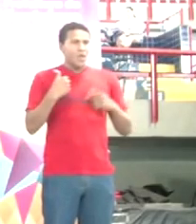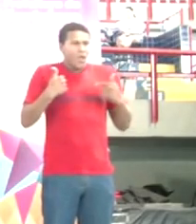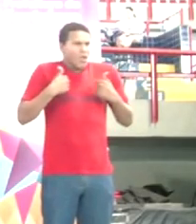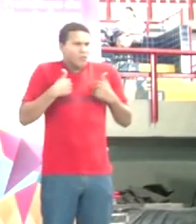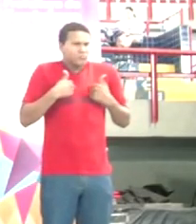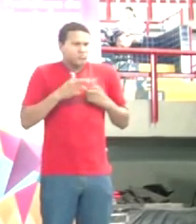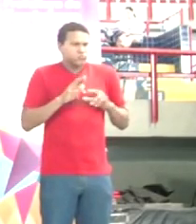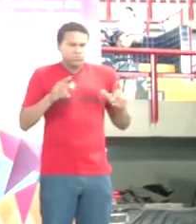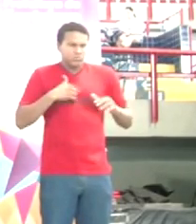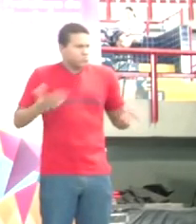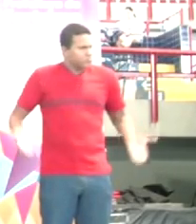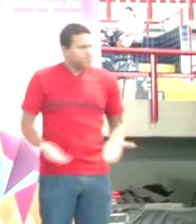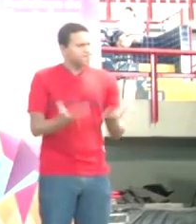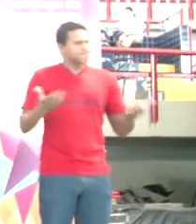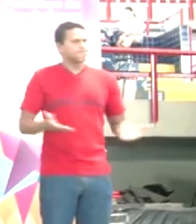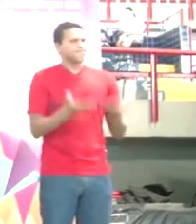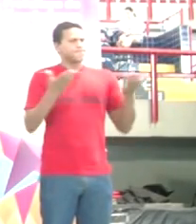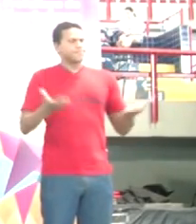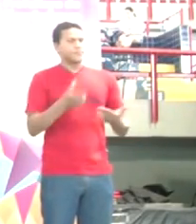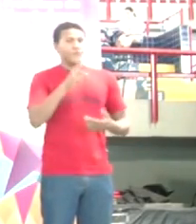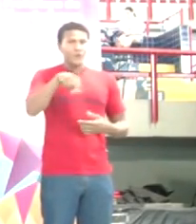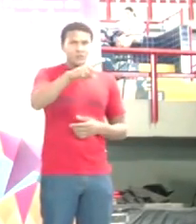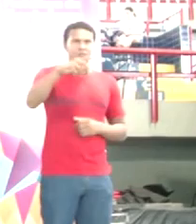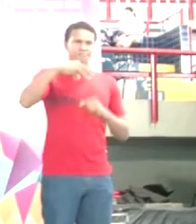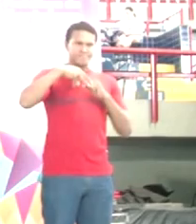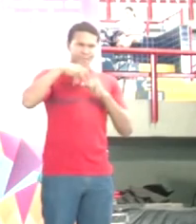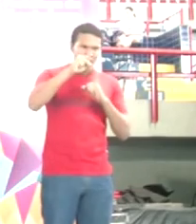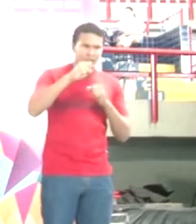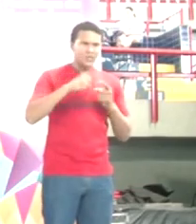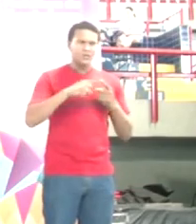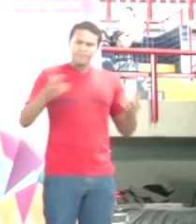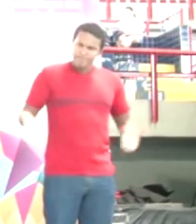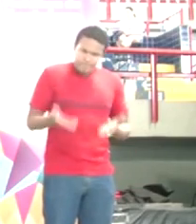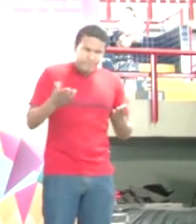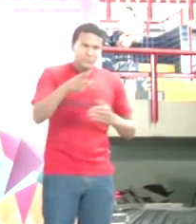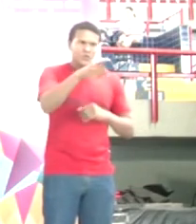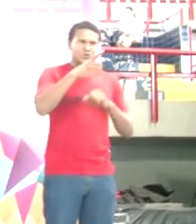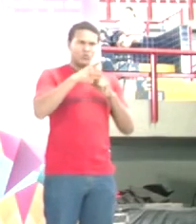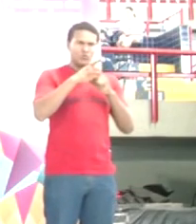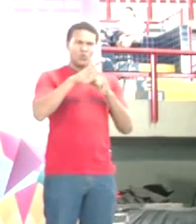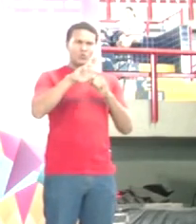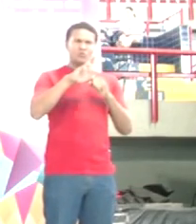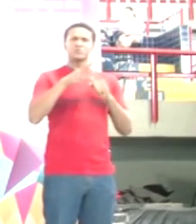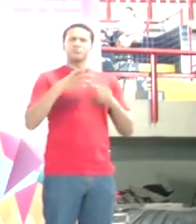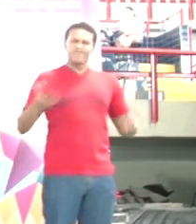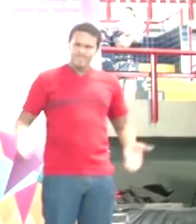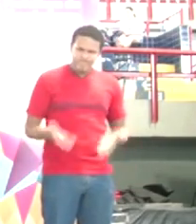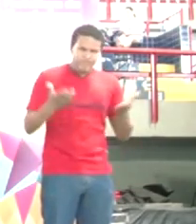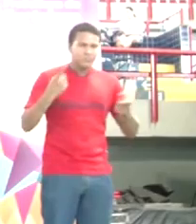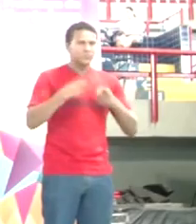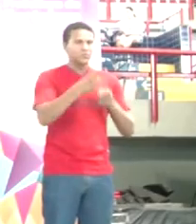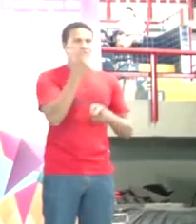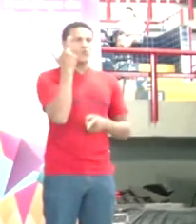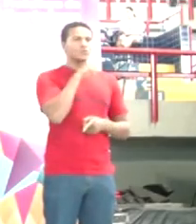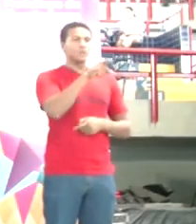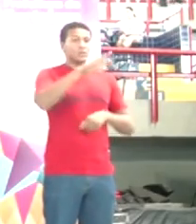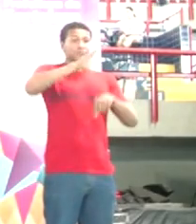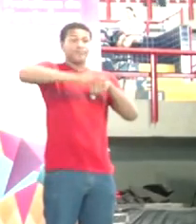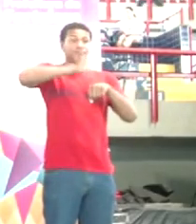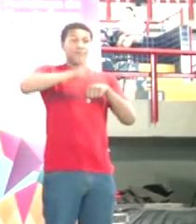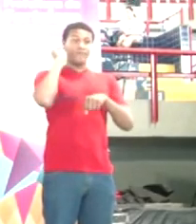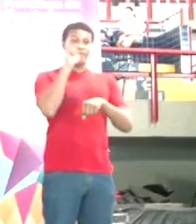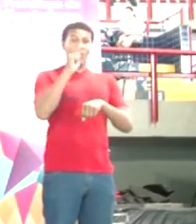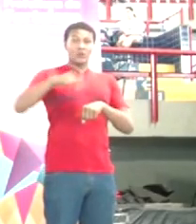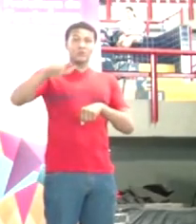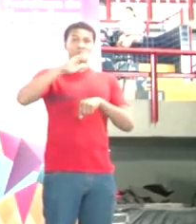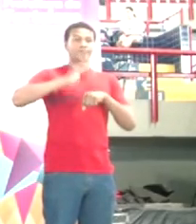fazer o mestrado, fazer o doutorado, porque a partir disso você consegue produzir também conhecimento. Então assim, eu